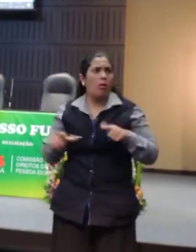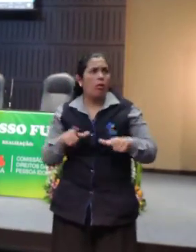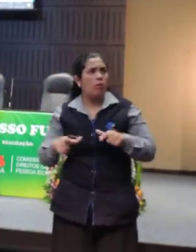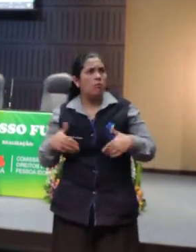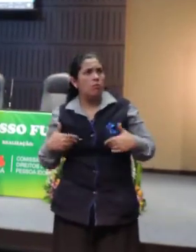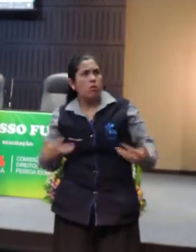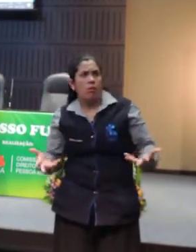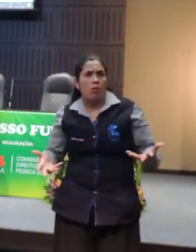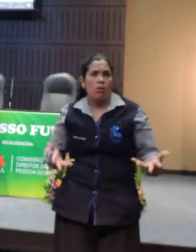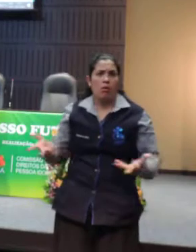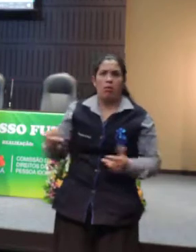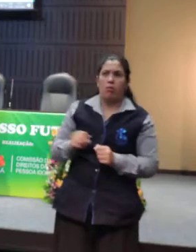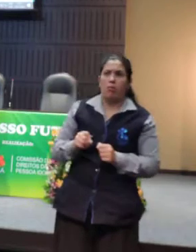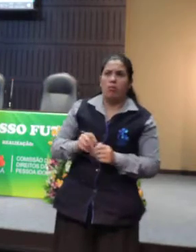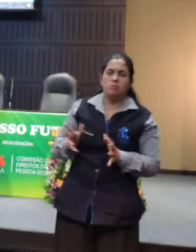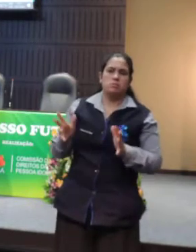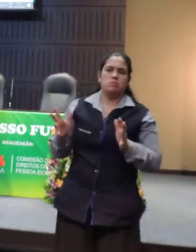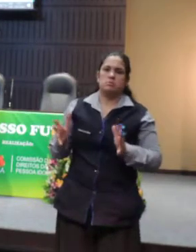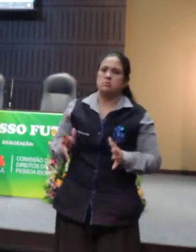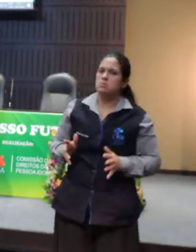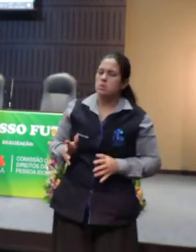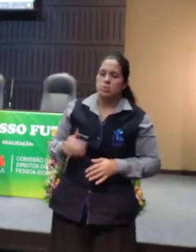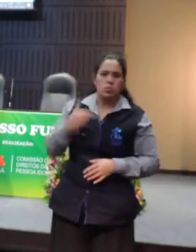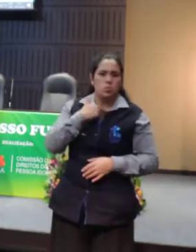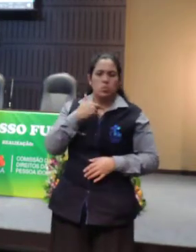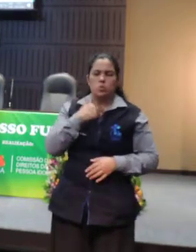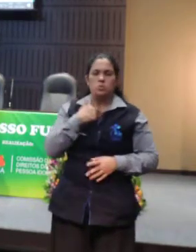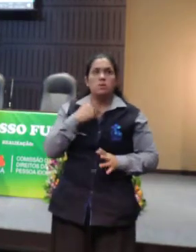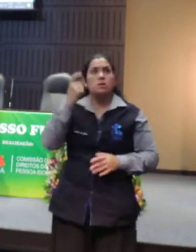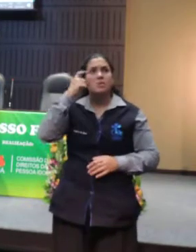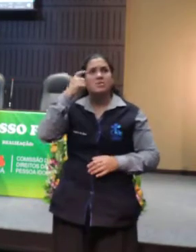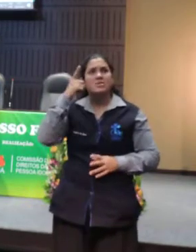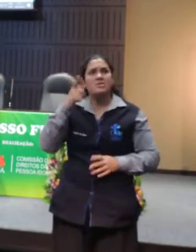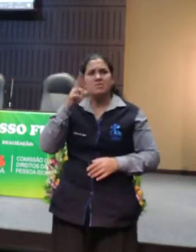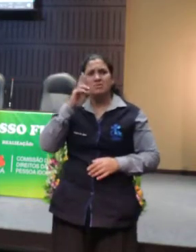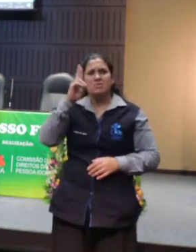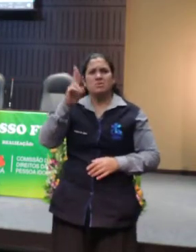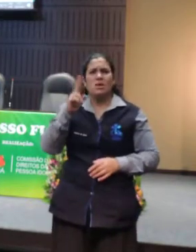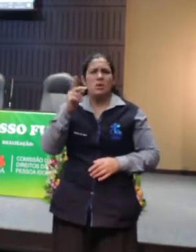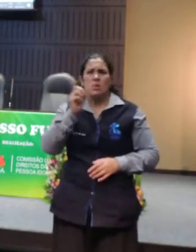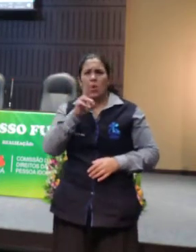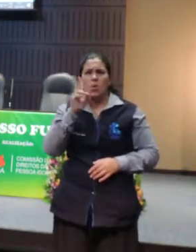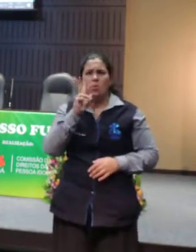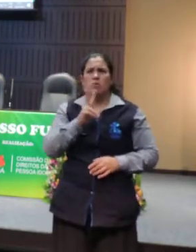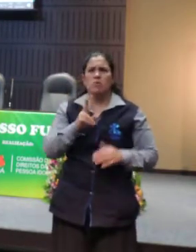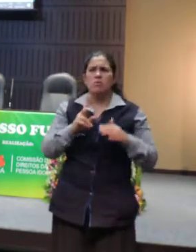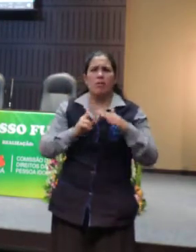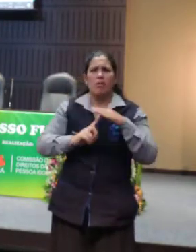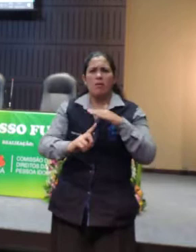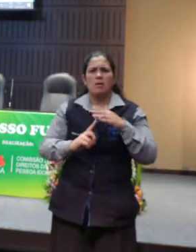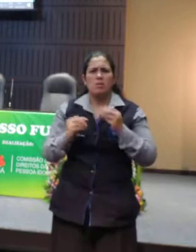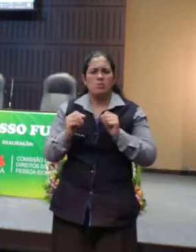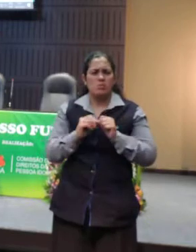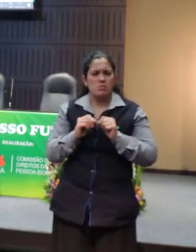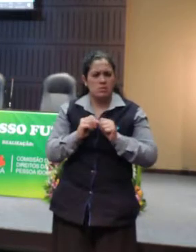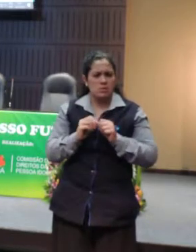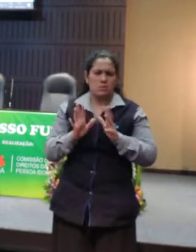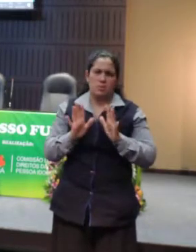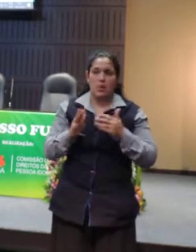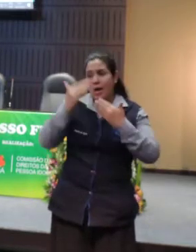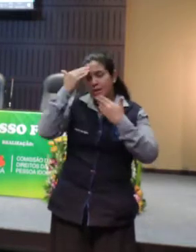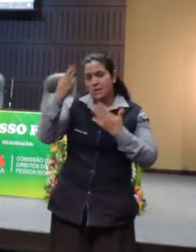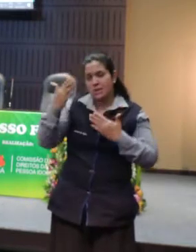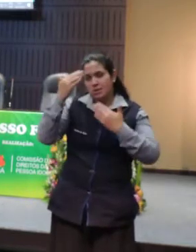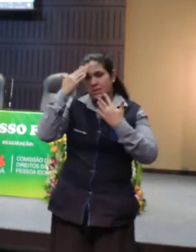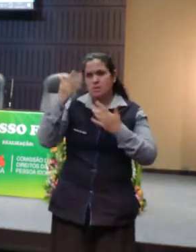você já sai. Meu Deus, vou ter que aguentar aquele meu patrão ou vou ter que ver tal cliente. Por que pensa assim? Agradeça. Tem gente